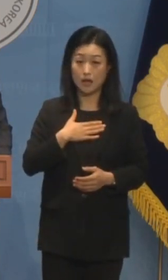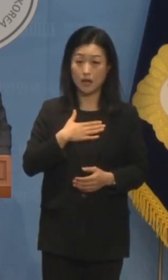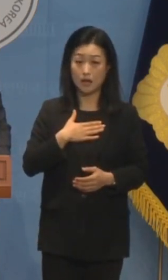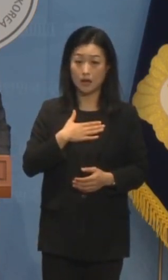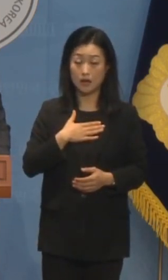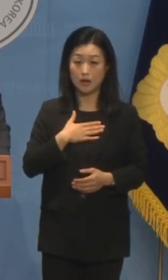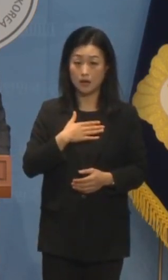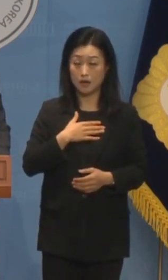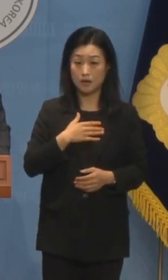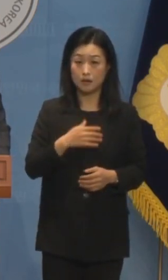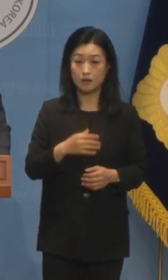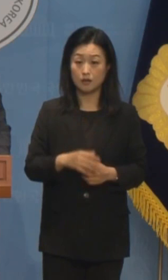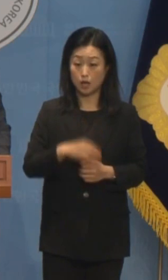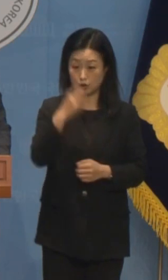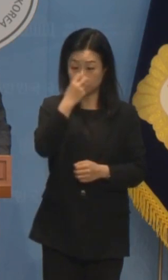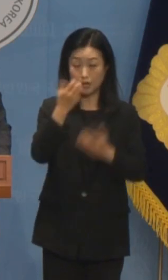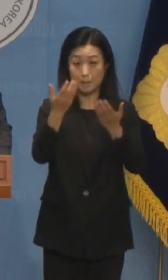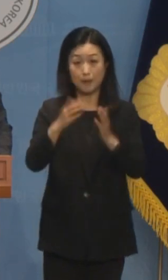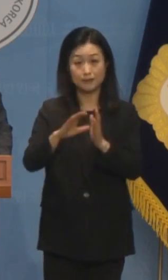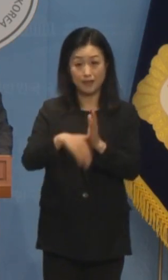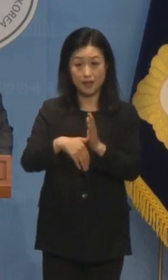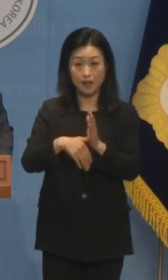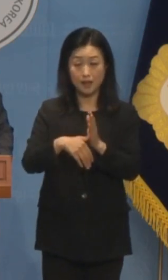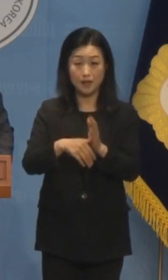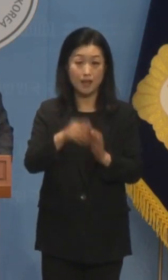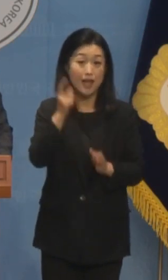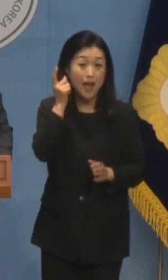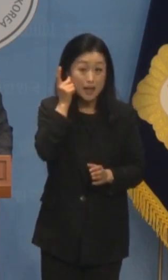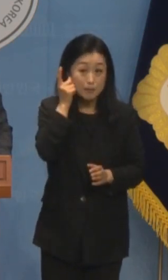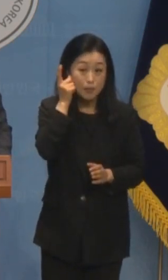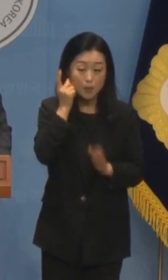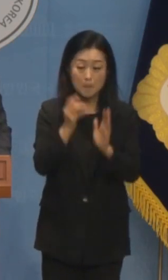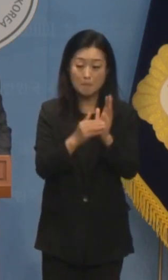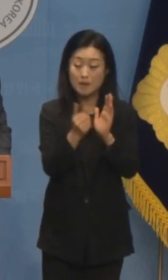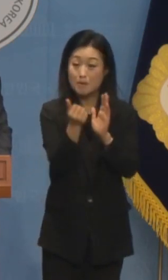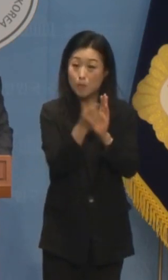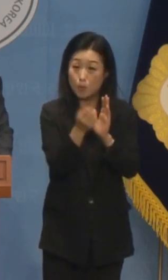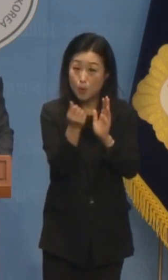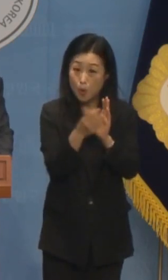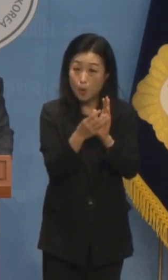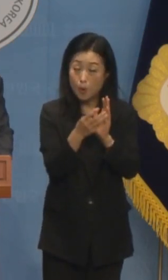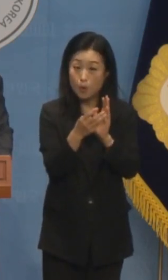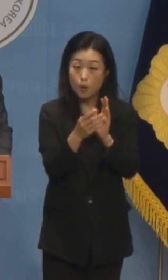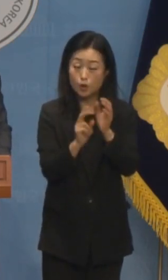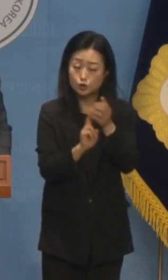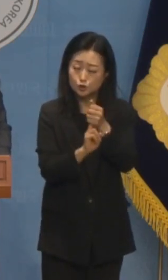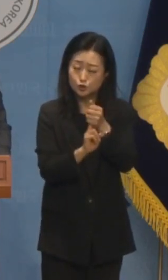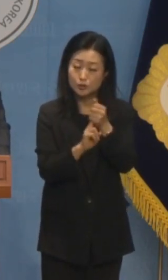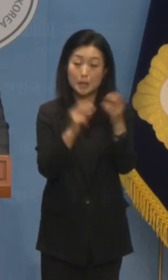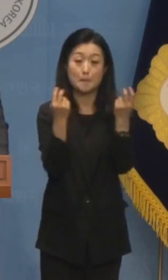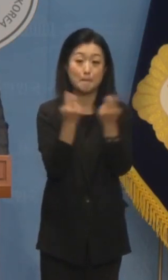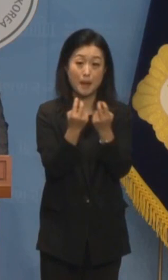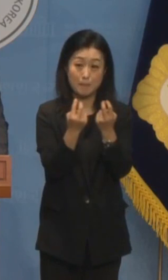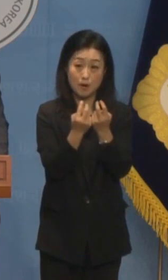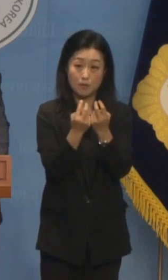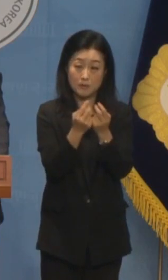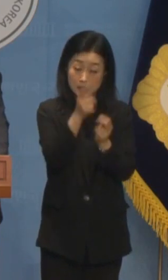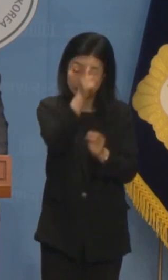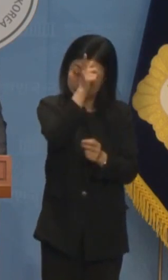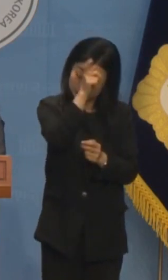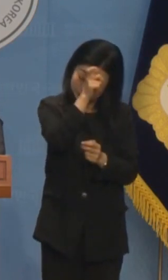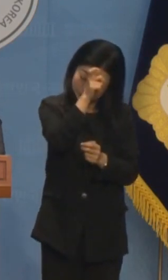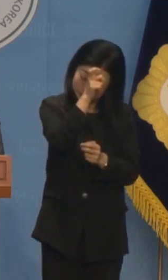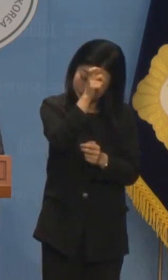본인이 수사를 받게 될 때 핸드폰 비밀번호를 숨기는 방식으로 끝까지 버티는